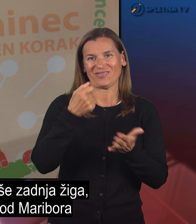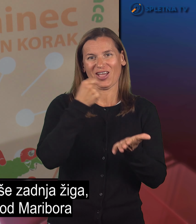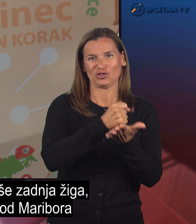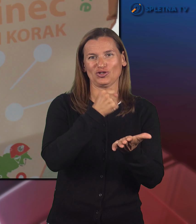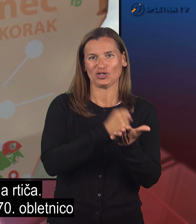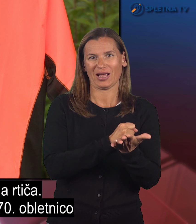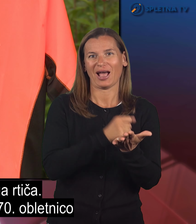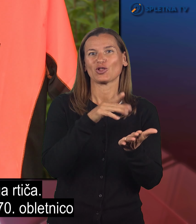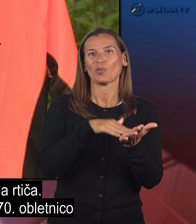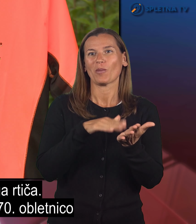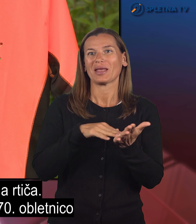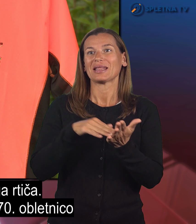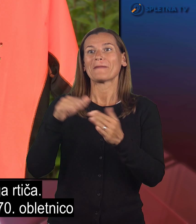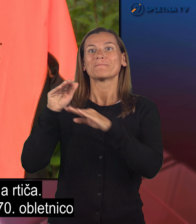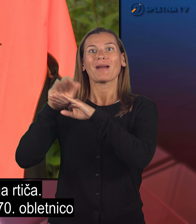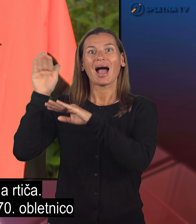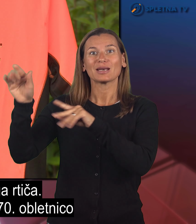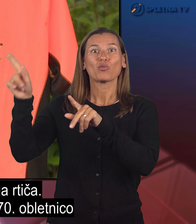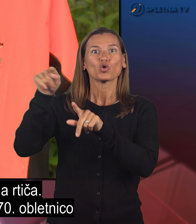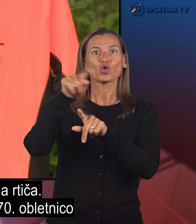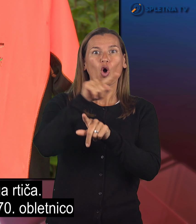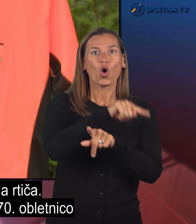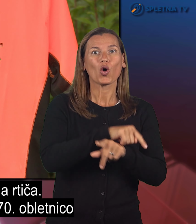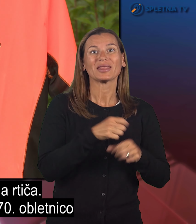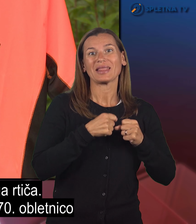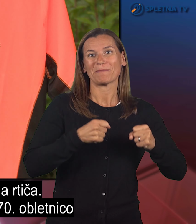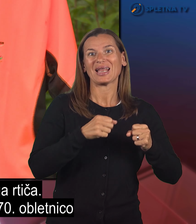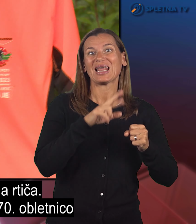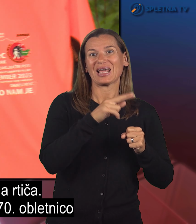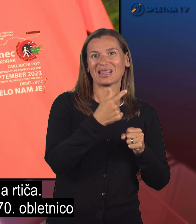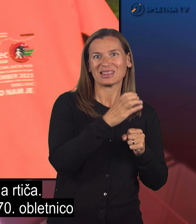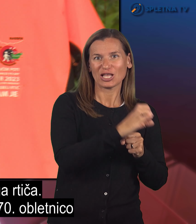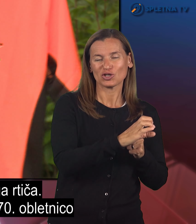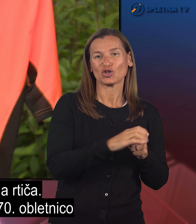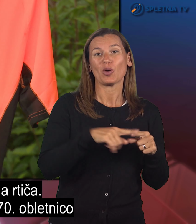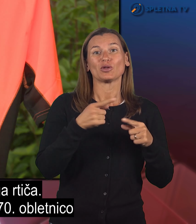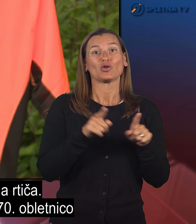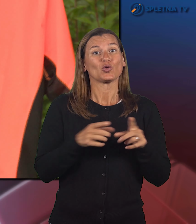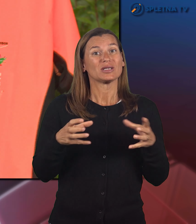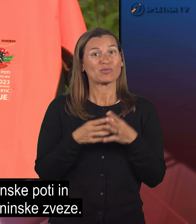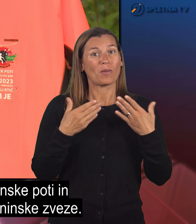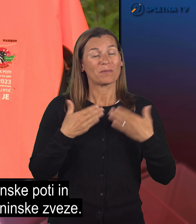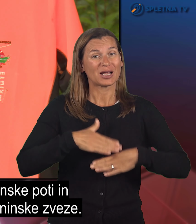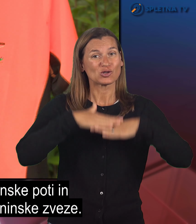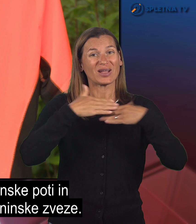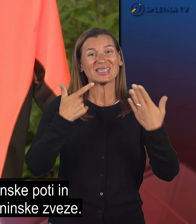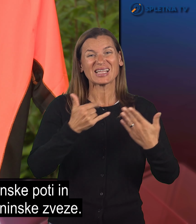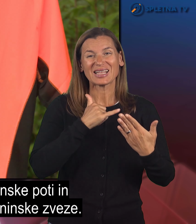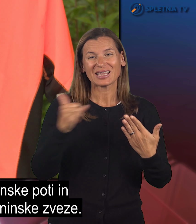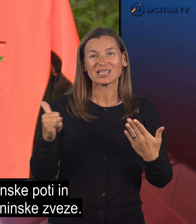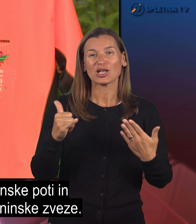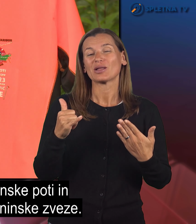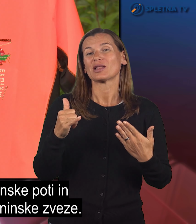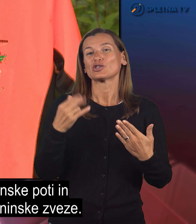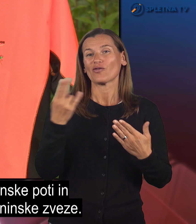od Maribora do Debelega rtiča. Praznovali smo 70-letnico slovenske planinske